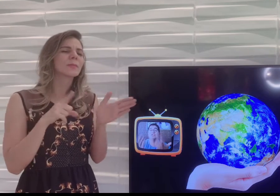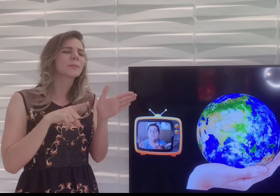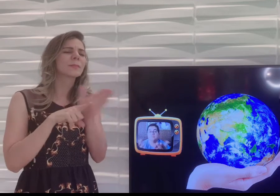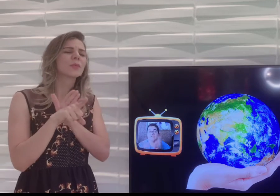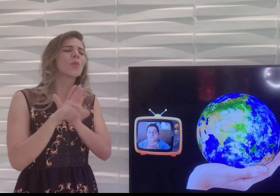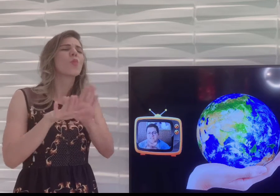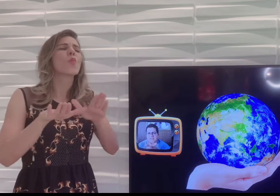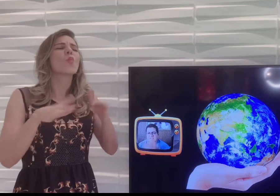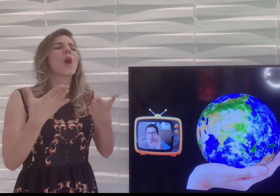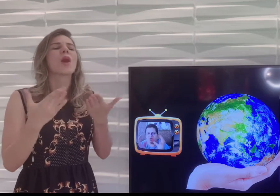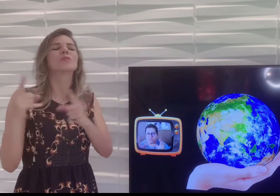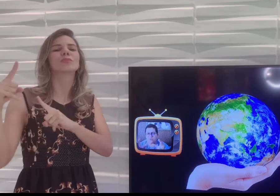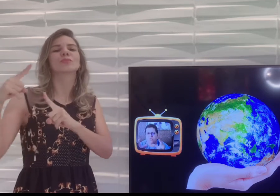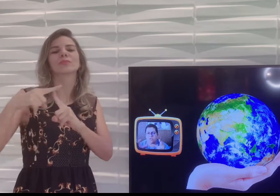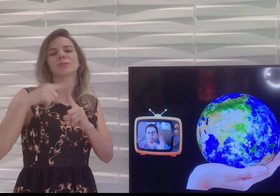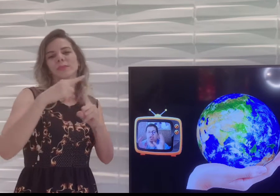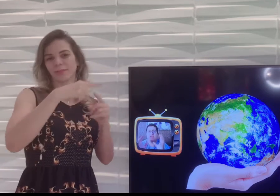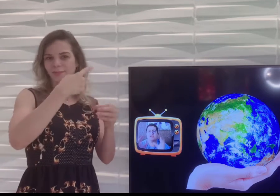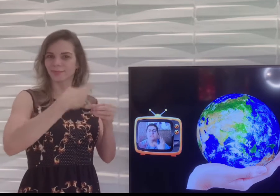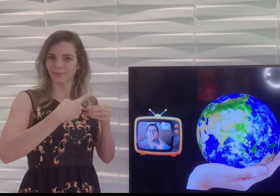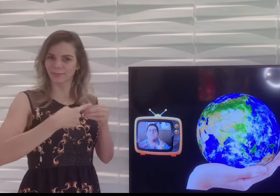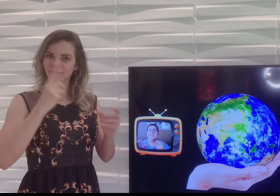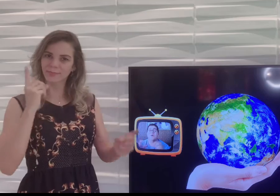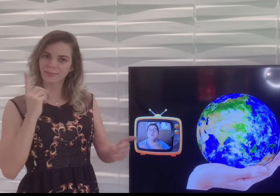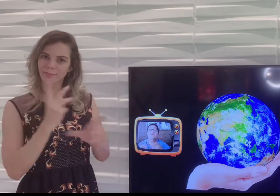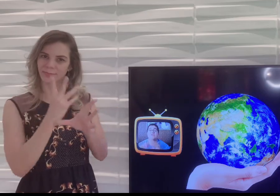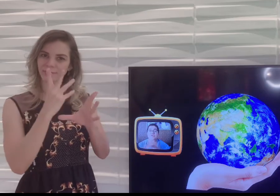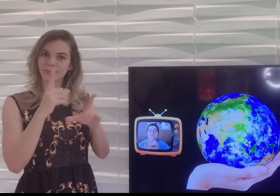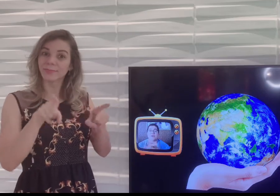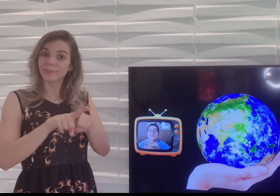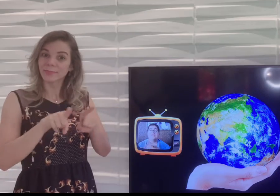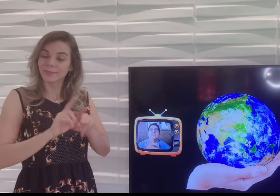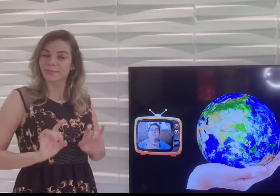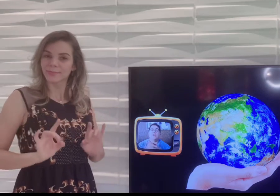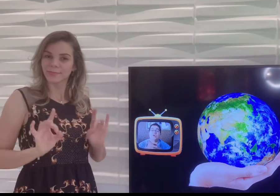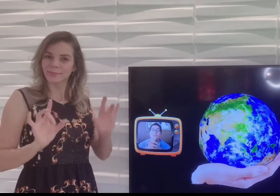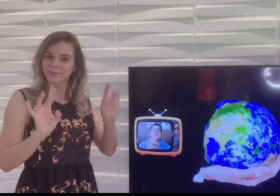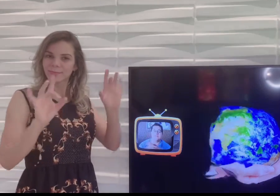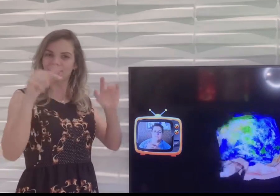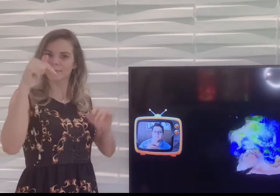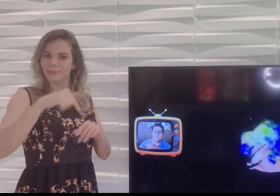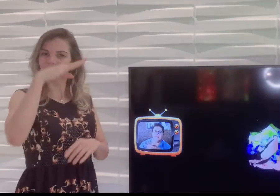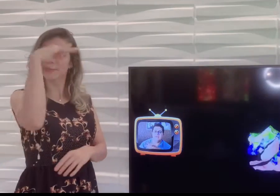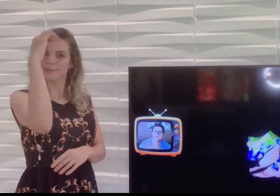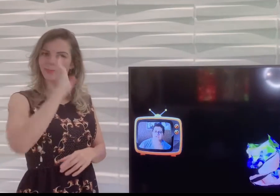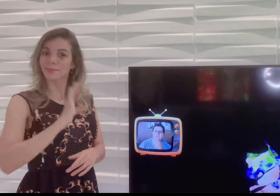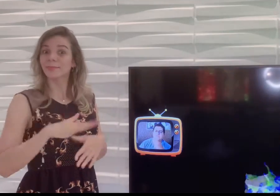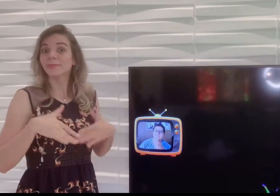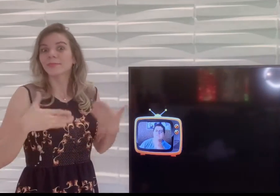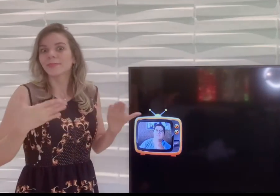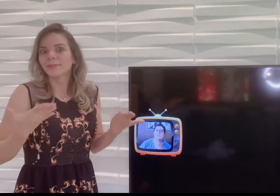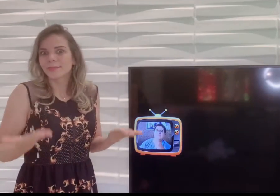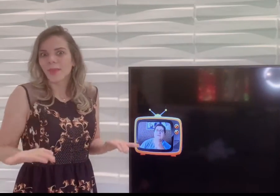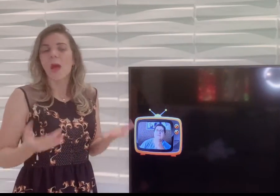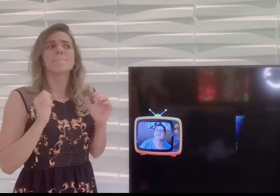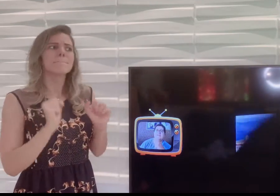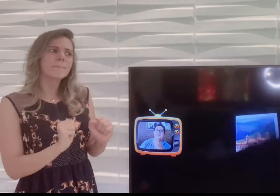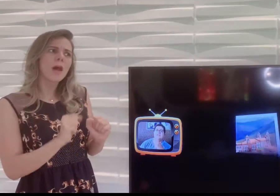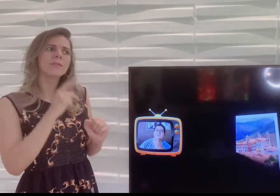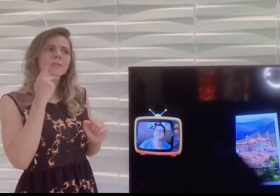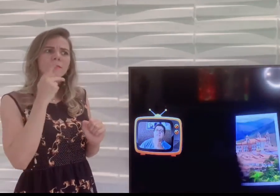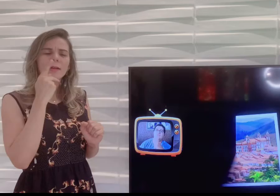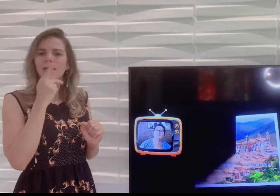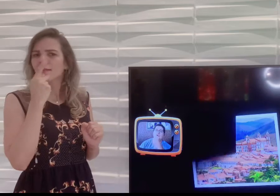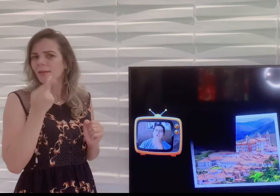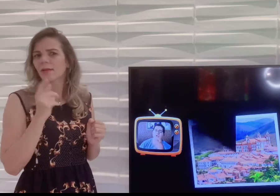são os tipos de cidades que nós encontramos, em especial aqui no nosso país, no Brasil? Nós podemos dizer que